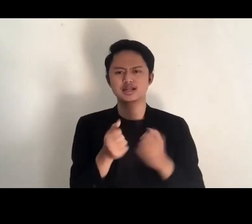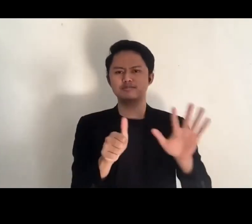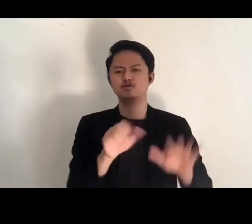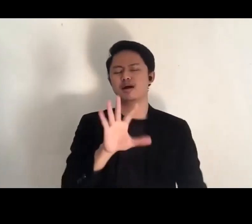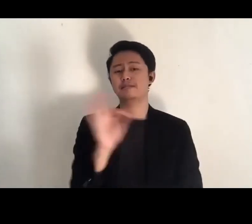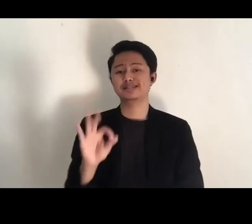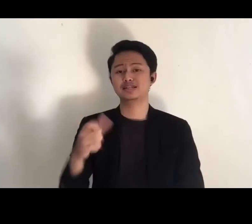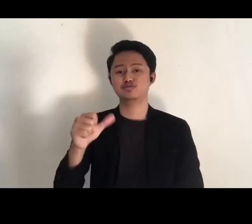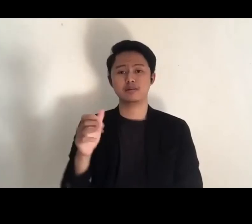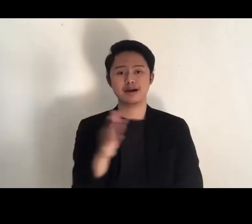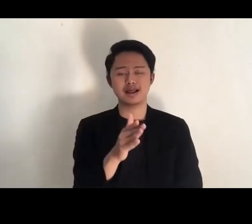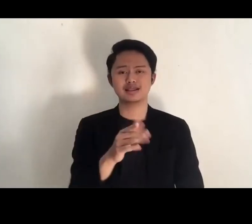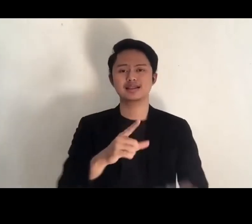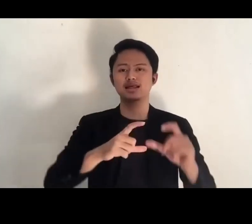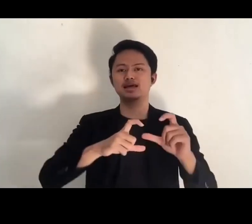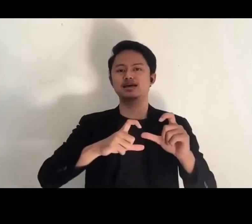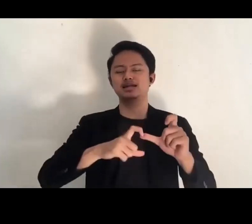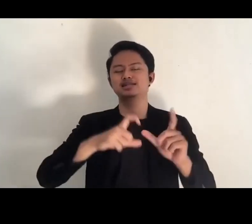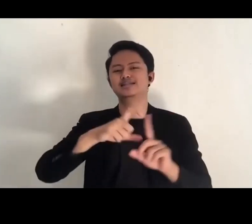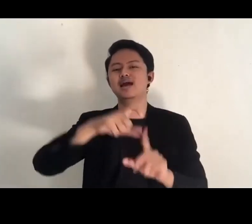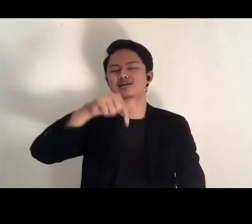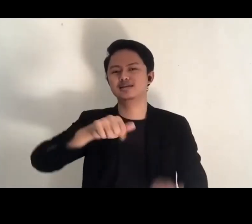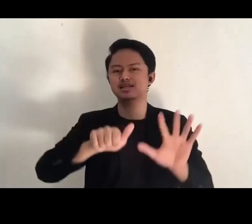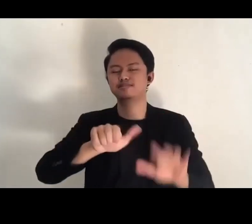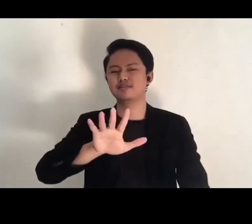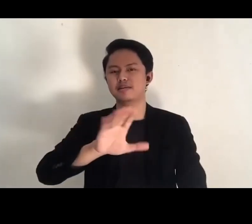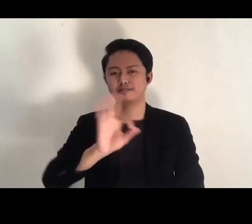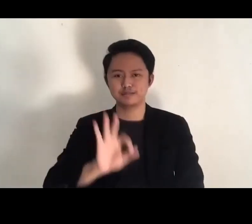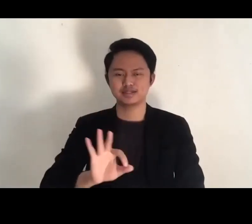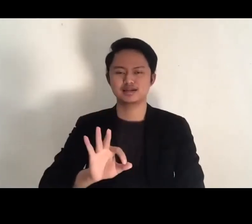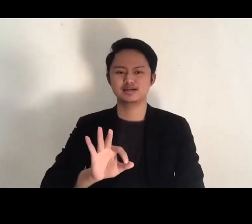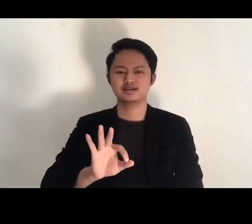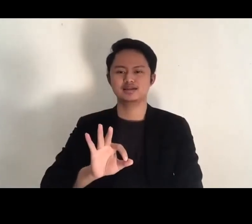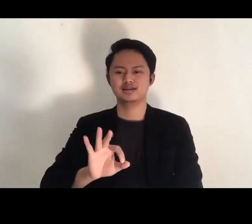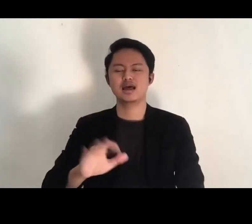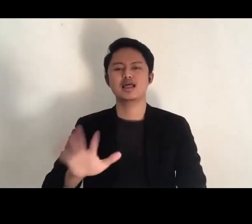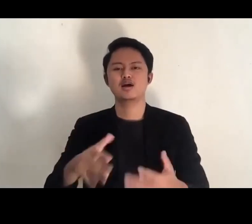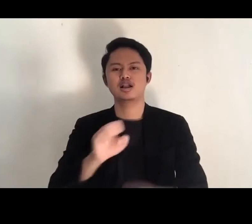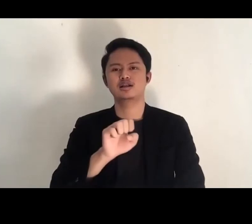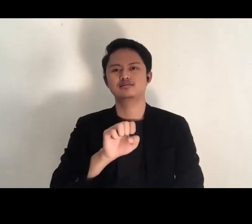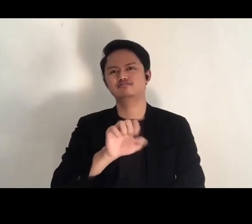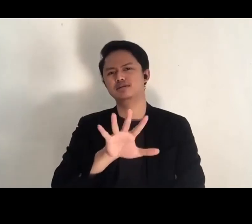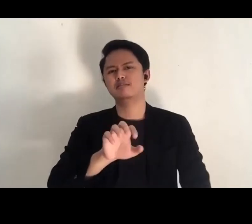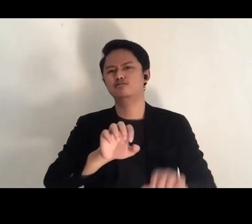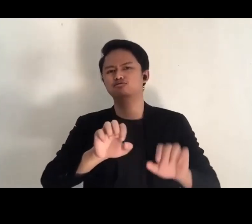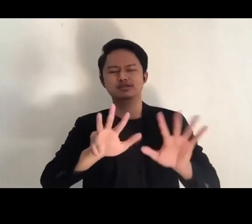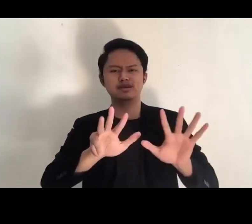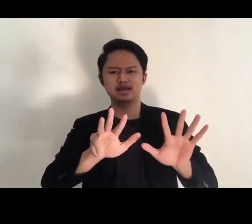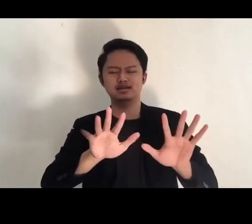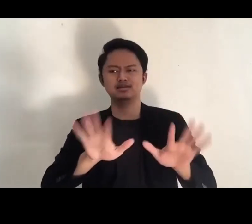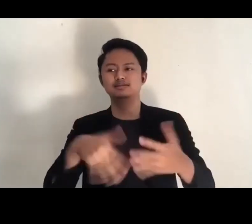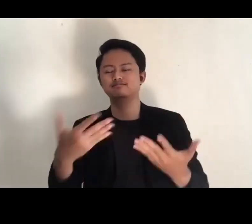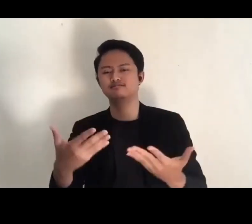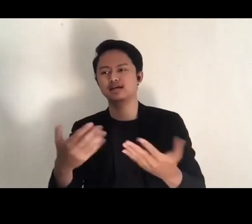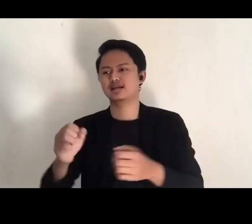65% sekolah dasar itu dalam hal ini 59 dari 90 sekolah itu siap